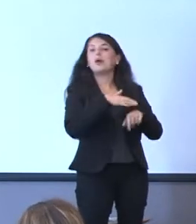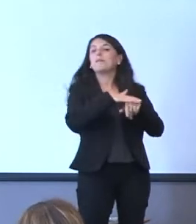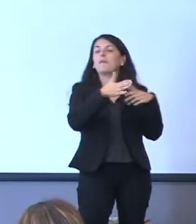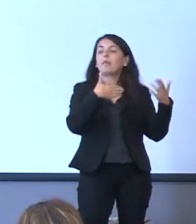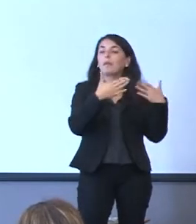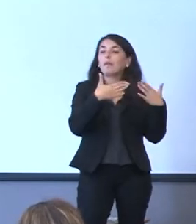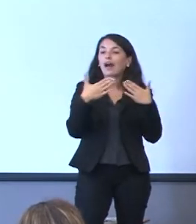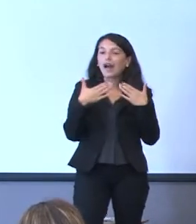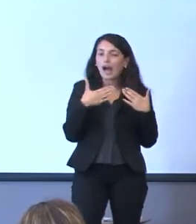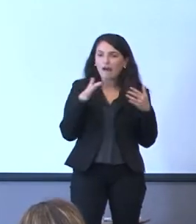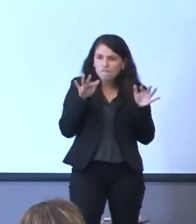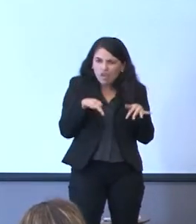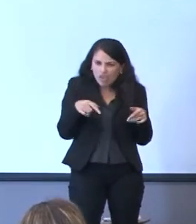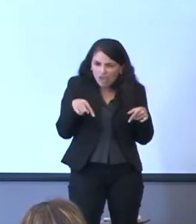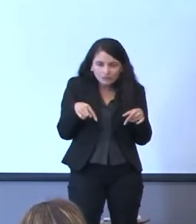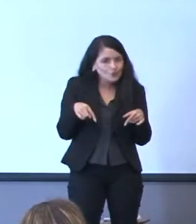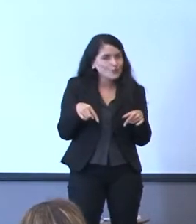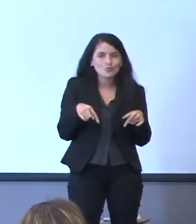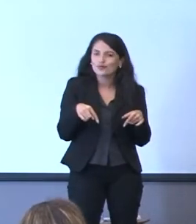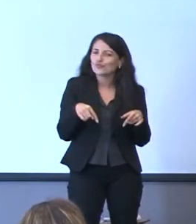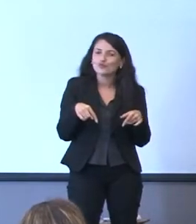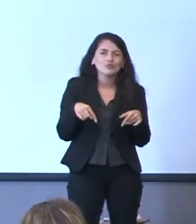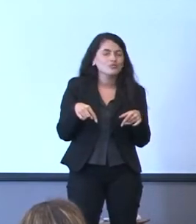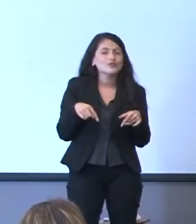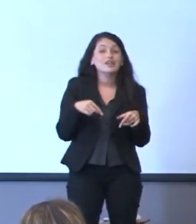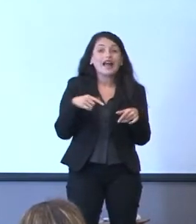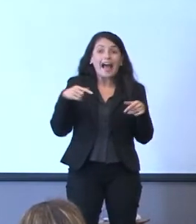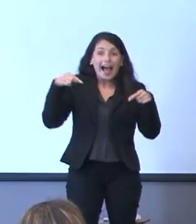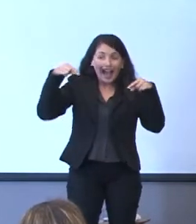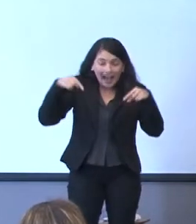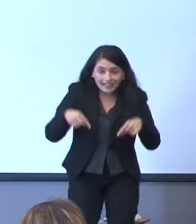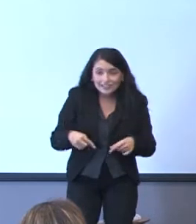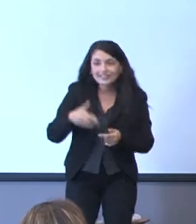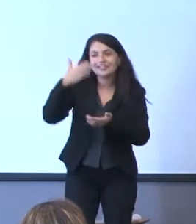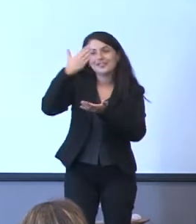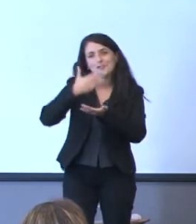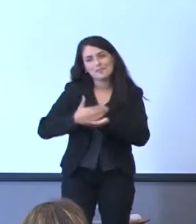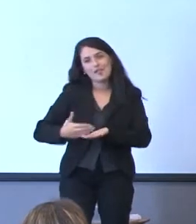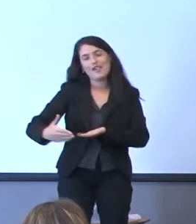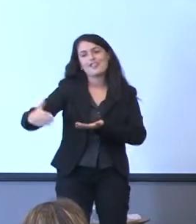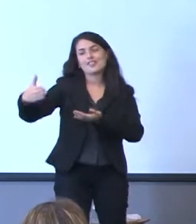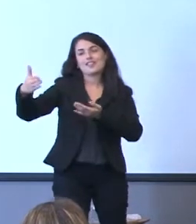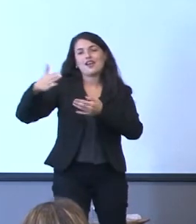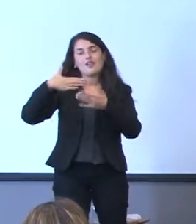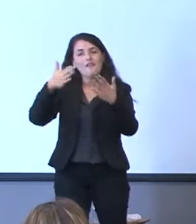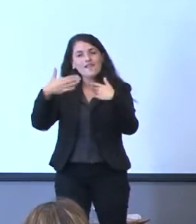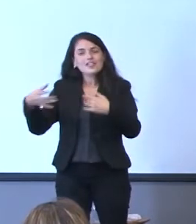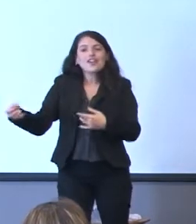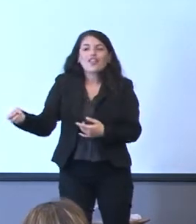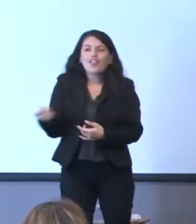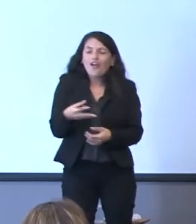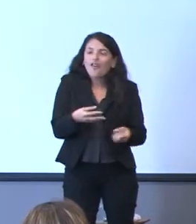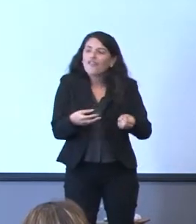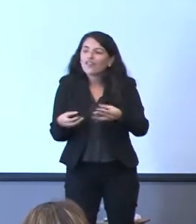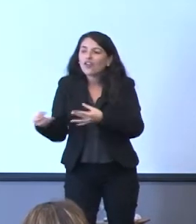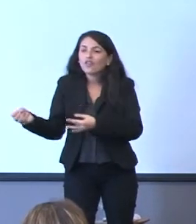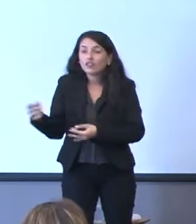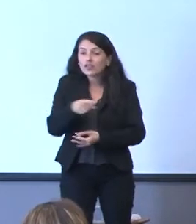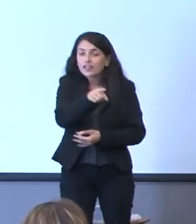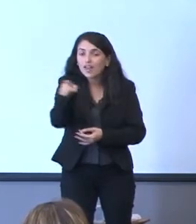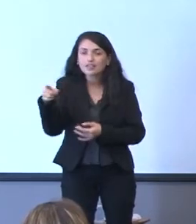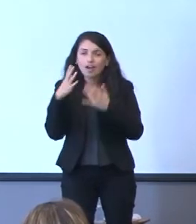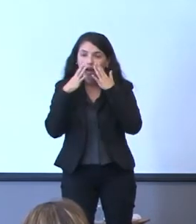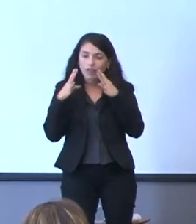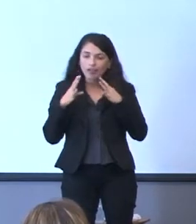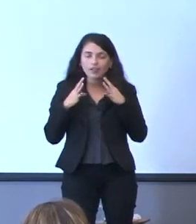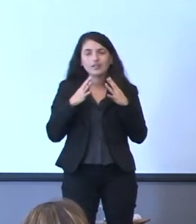não só não termine aqui, mas que muitas conversas comecem a partir do que foi ouvido aqui. Não só do que vocês ouviram e concordaram,